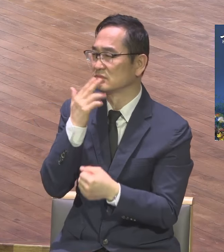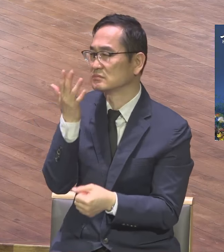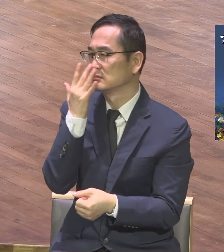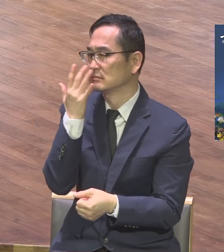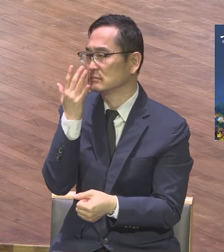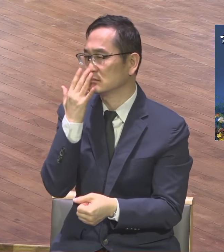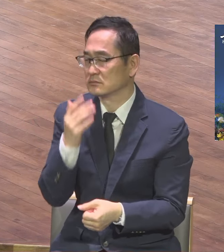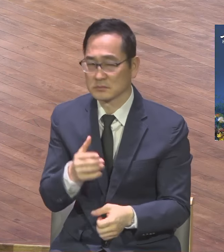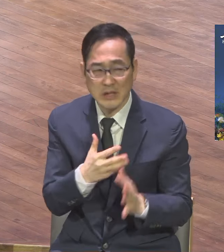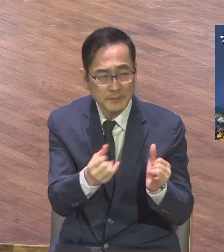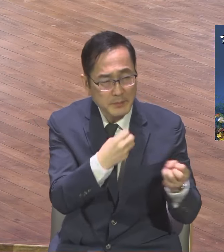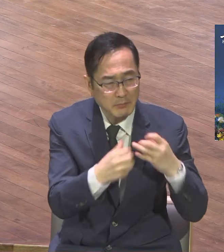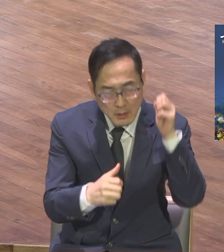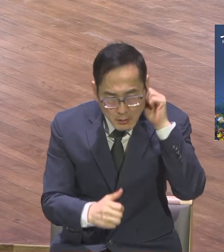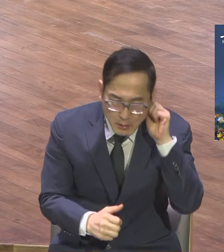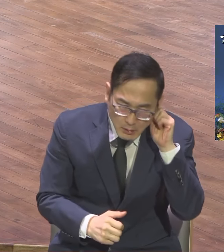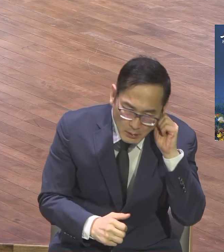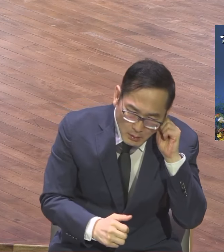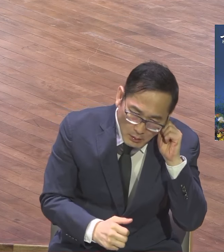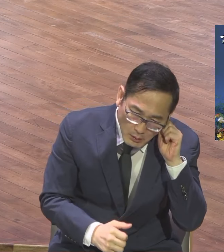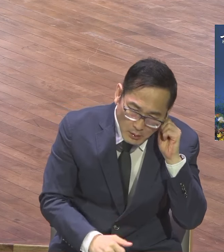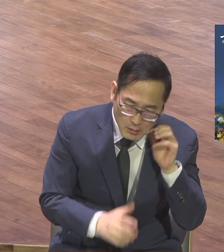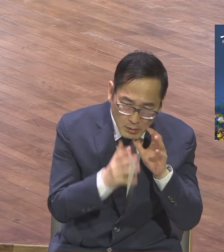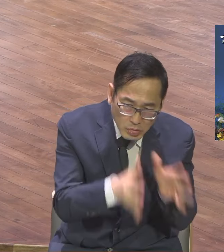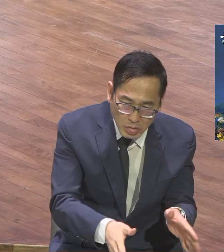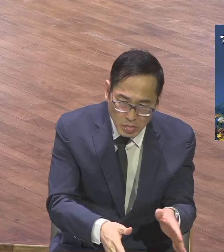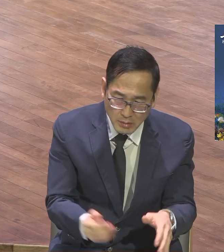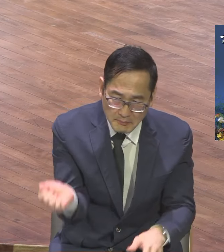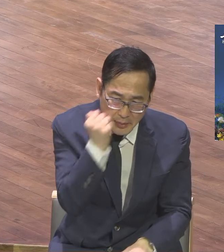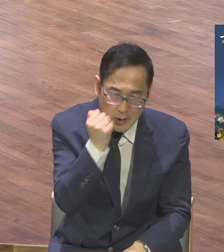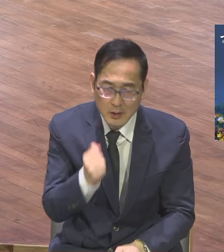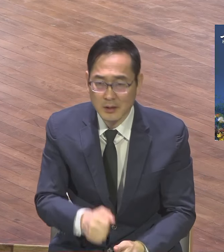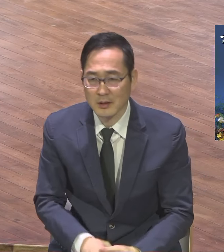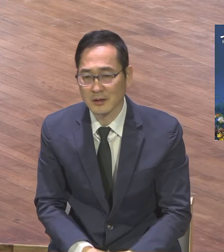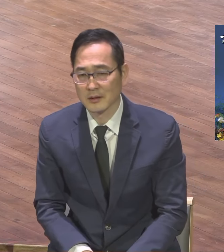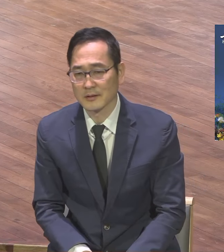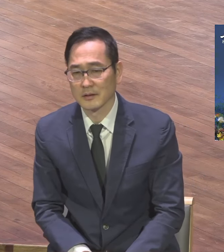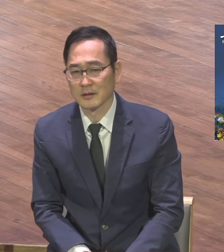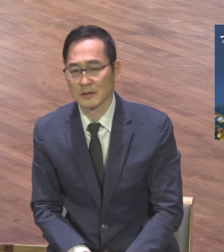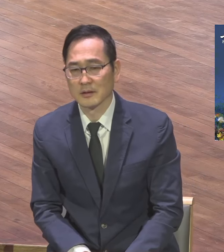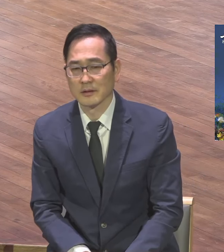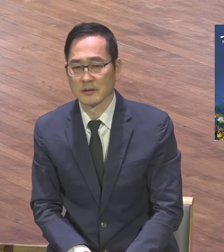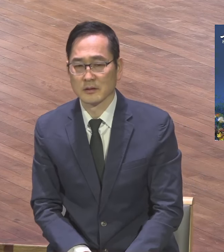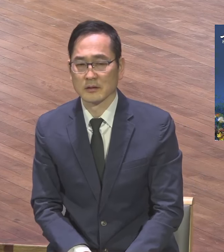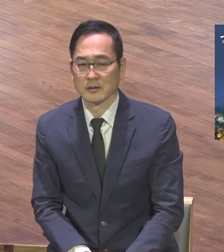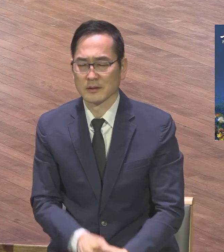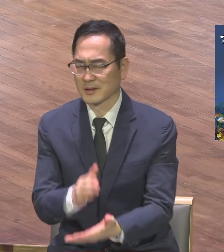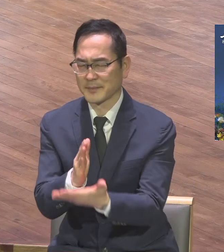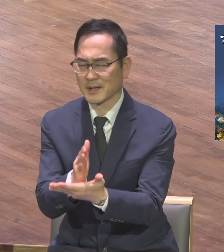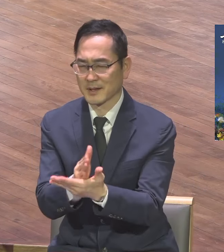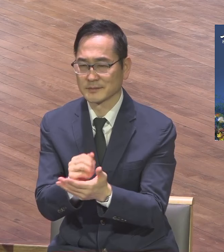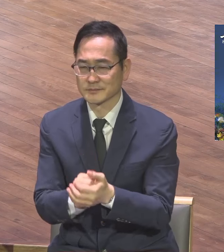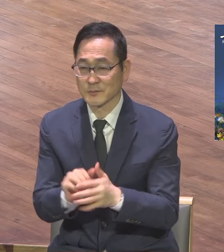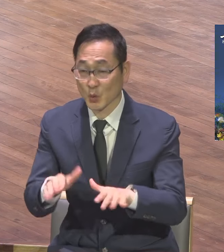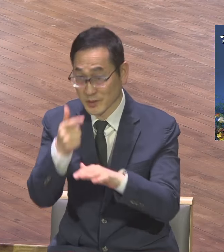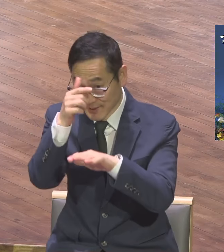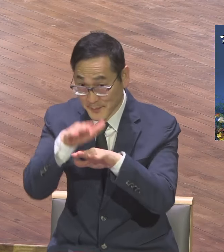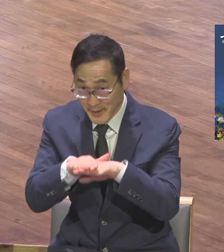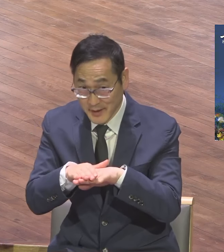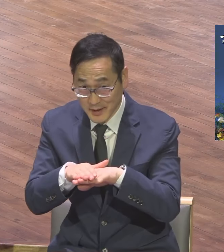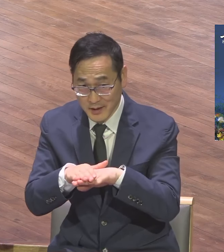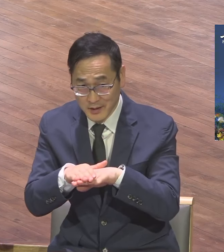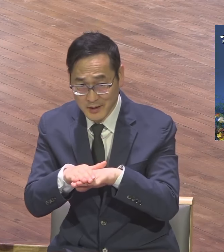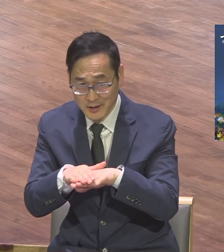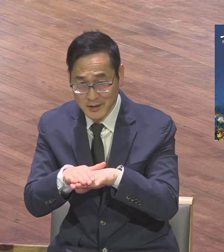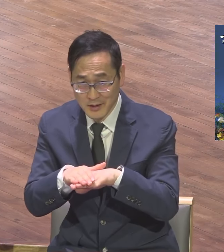이런 말 저런 말 주워들어가지고 언제 살겠습니까? 성도 여러분, 오늘 예배를 통해서